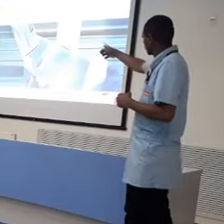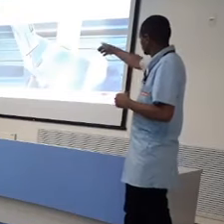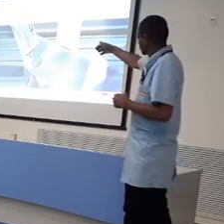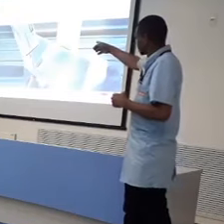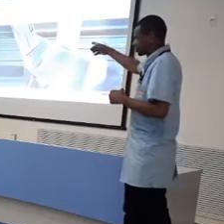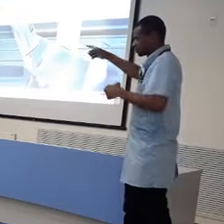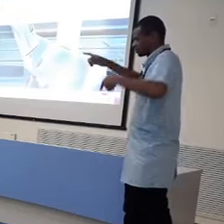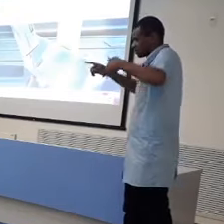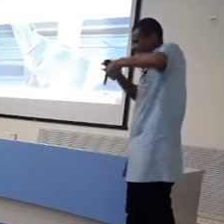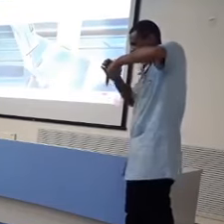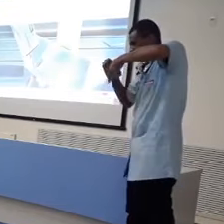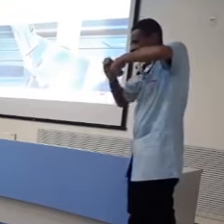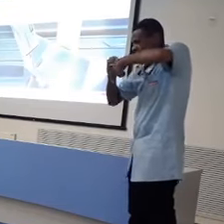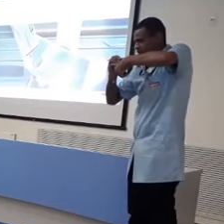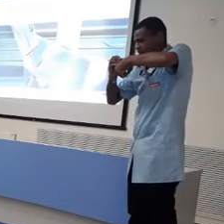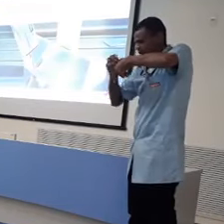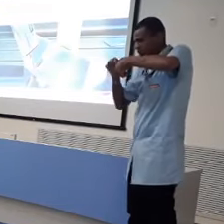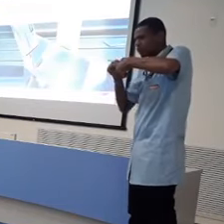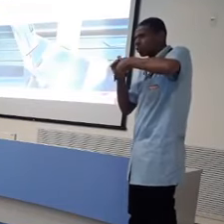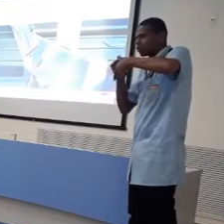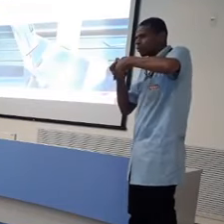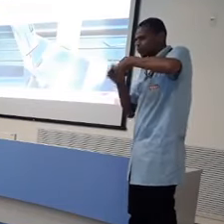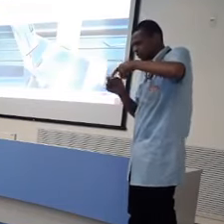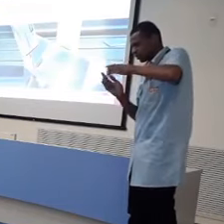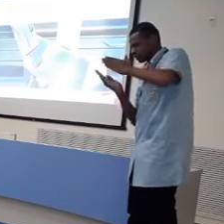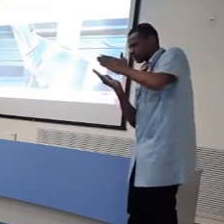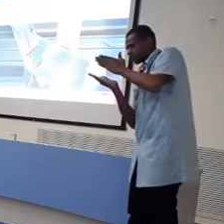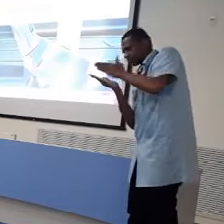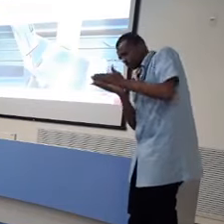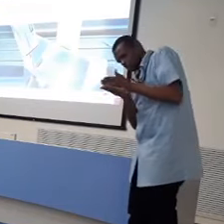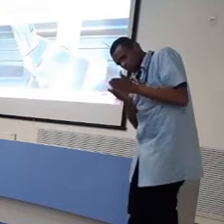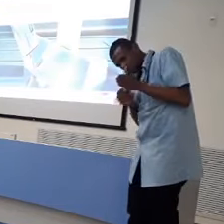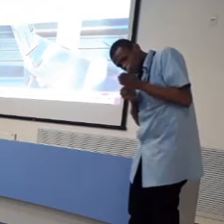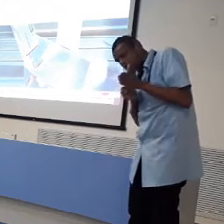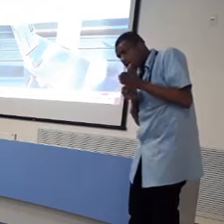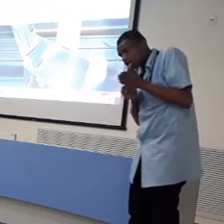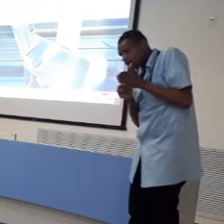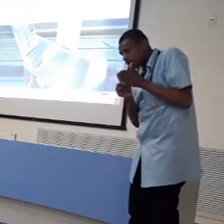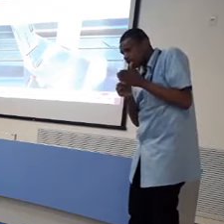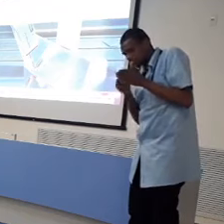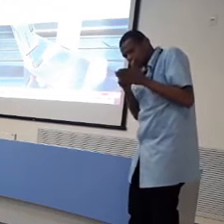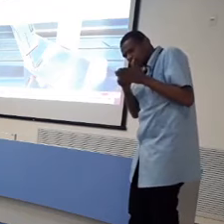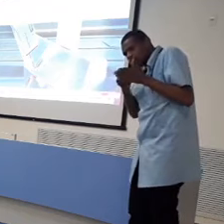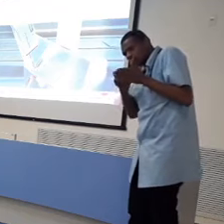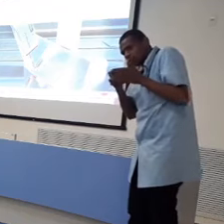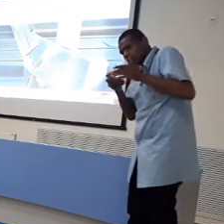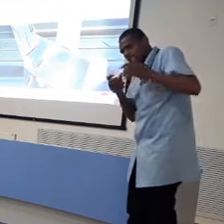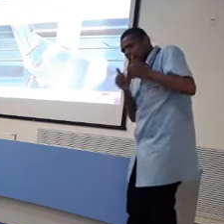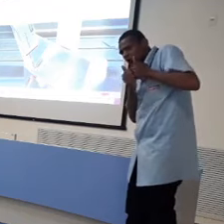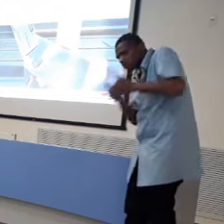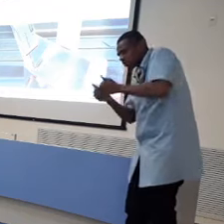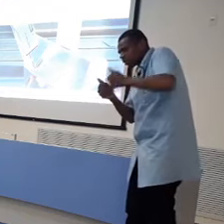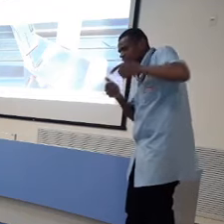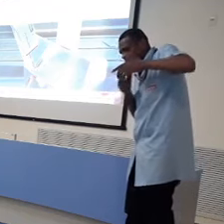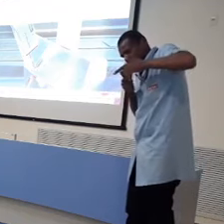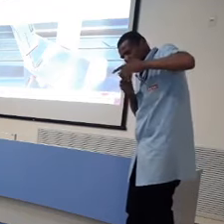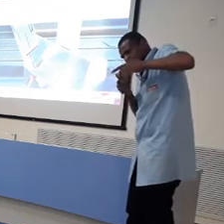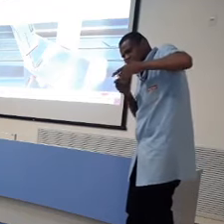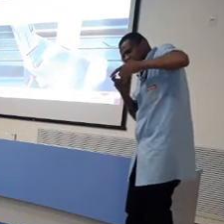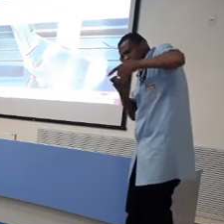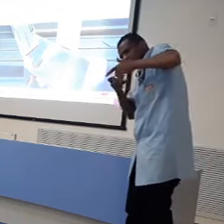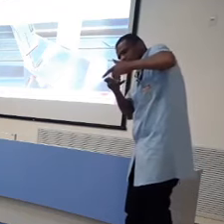faz, pessoal? Ele segue a junta. Você não precisa falar para o robô vai do ponto A ao ponto B, porque ele vai seguindo a